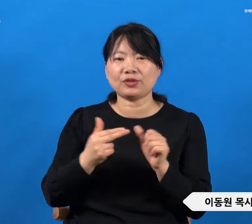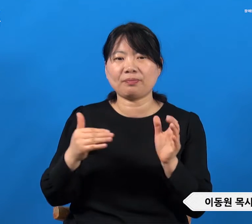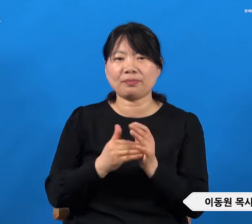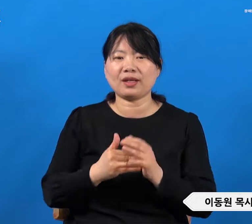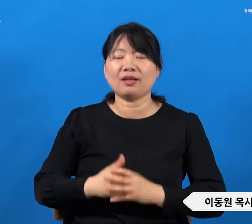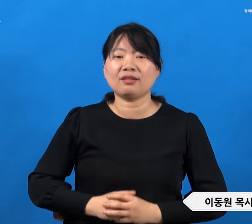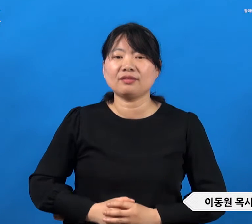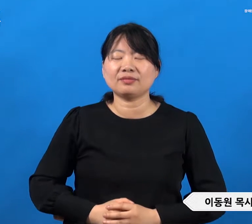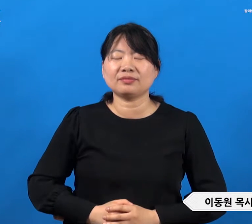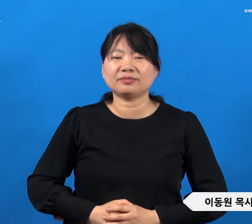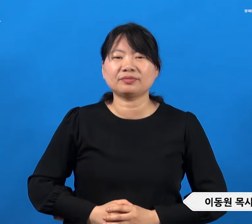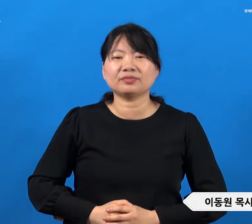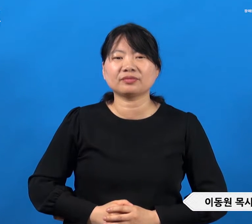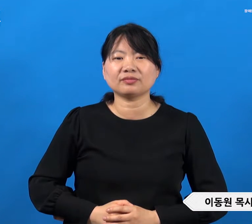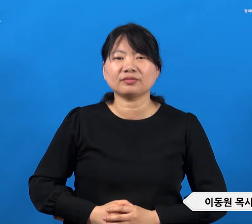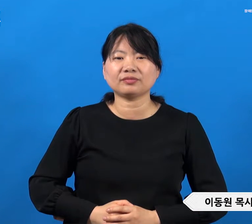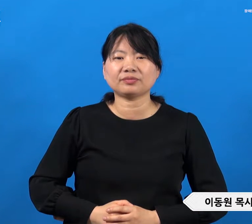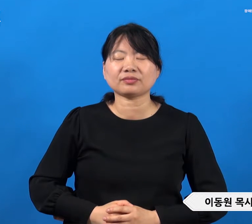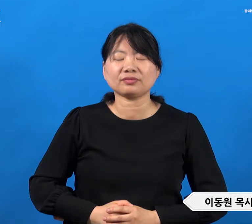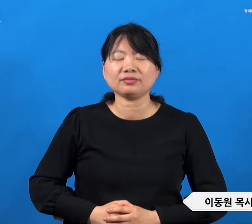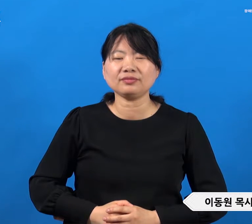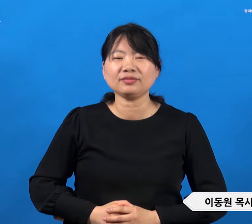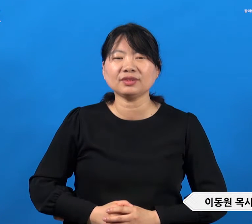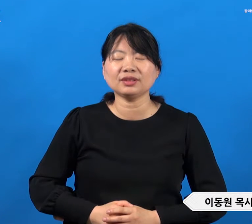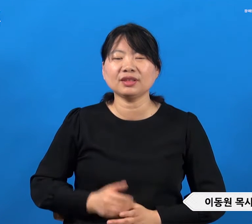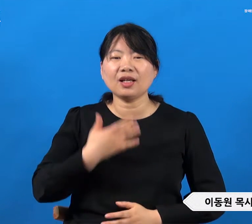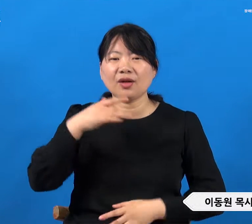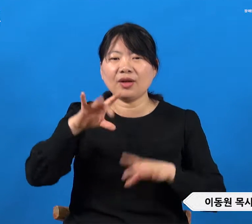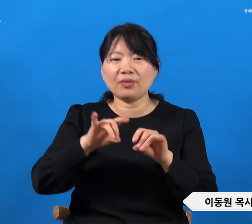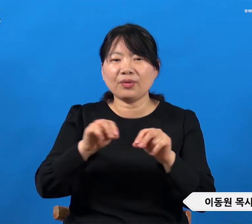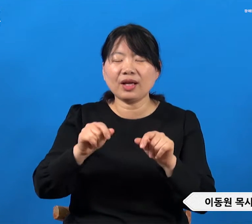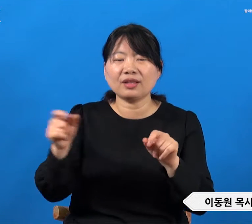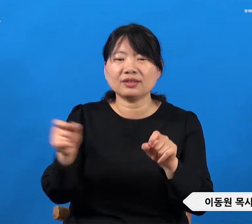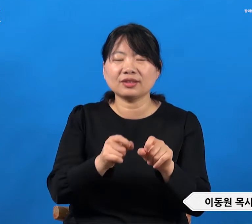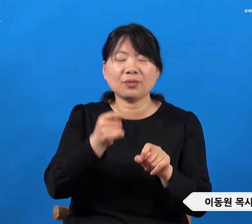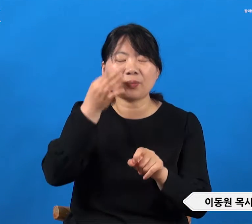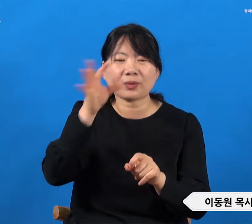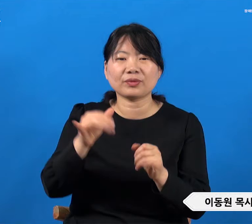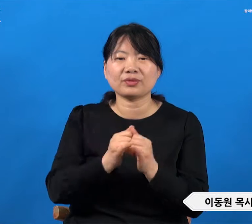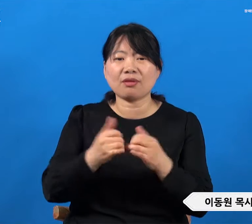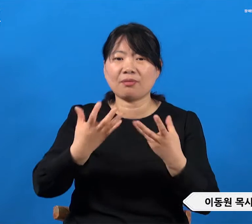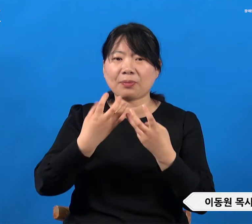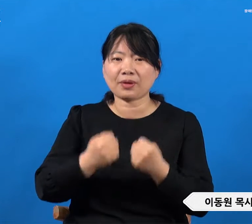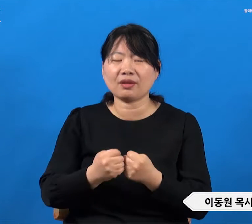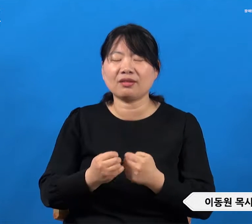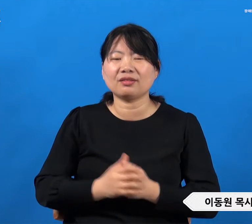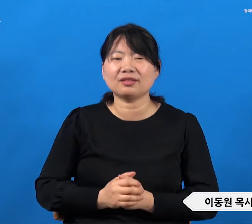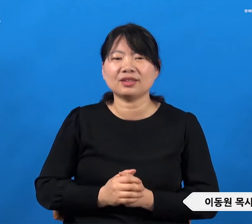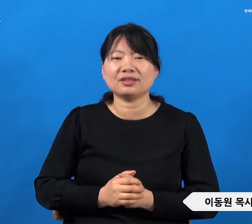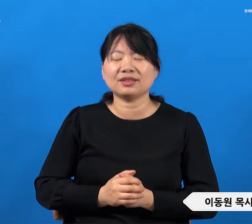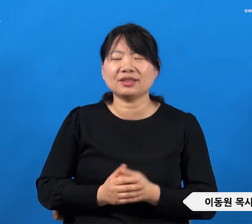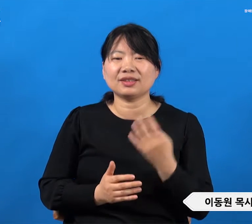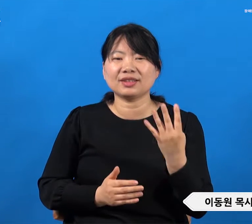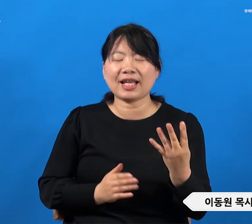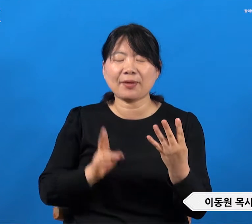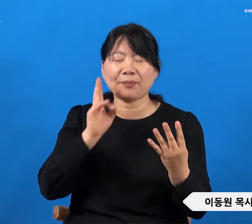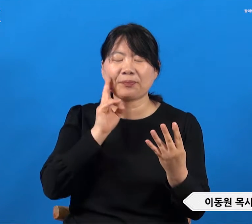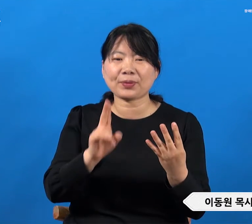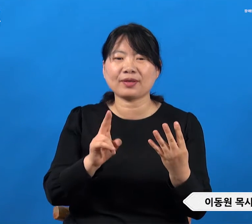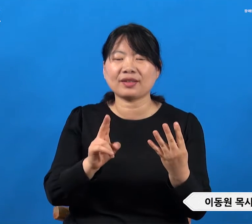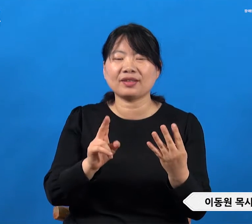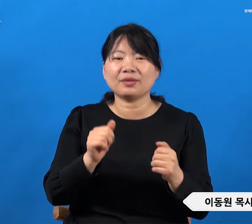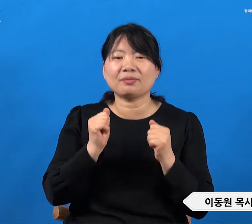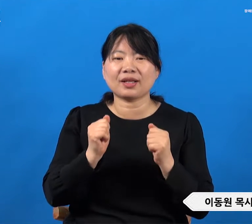네, 사막 근처에도 못 가본 사람도 많은데 예, 이 네 가지